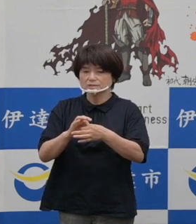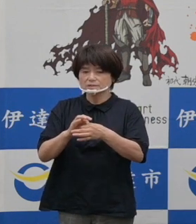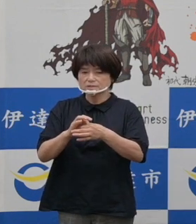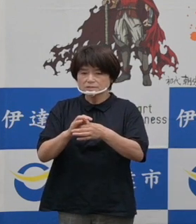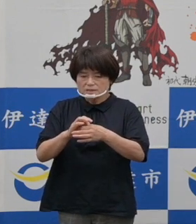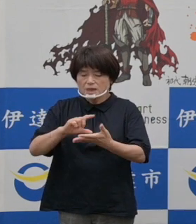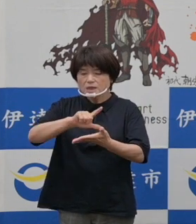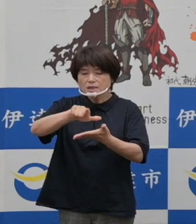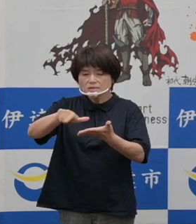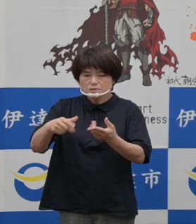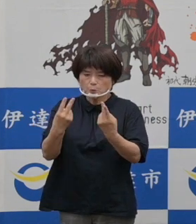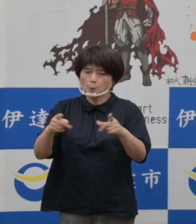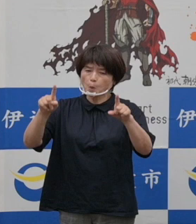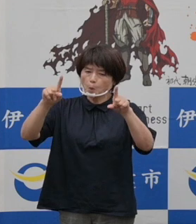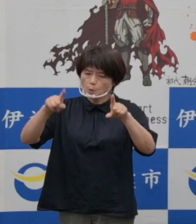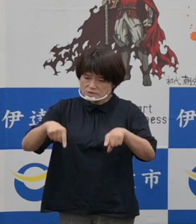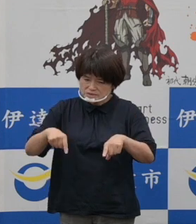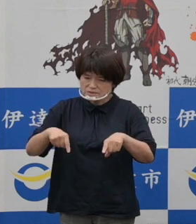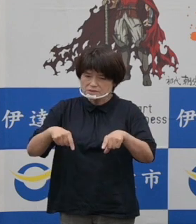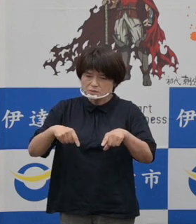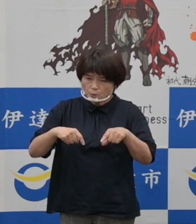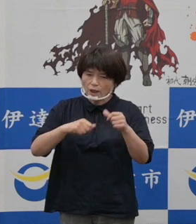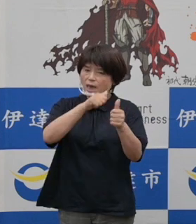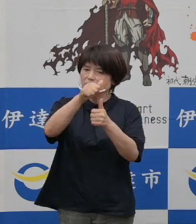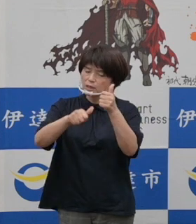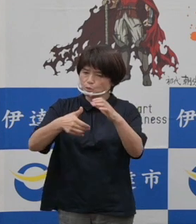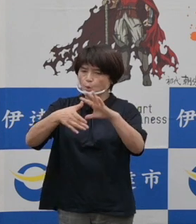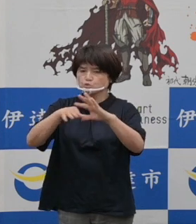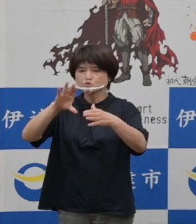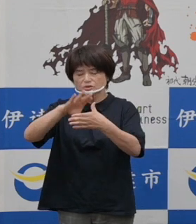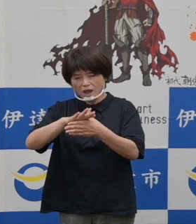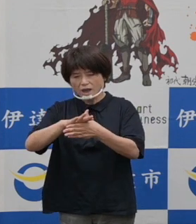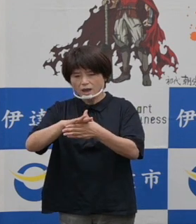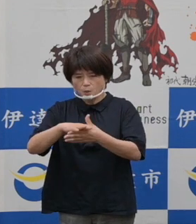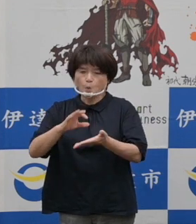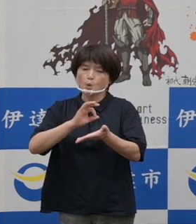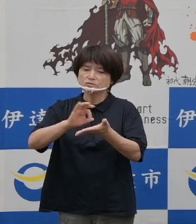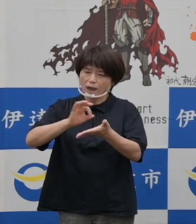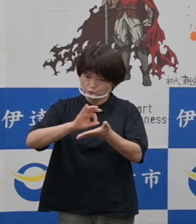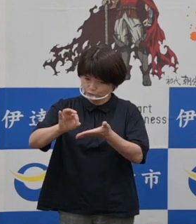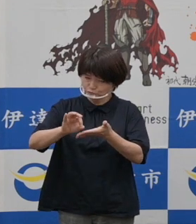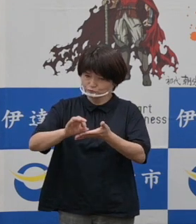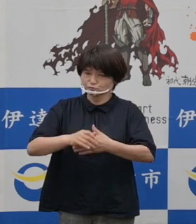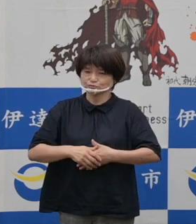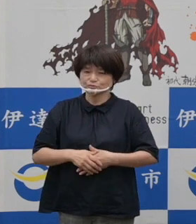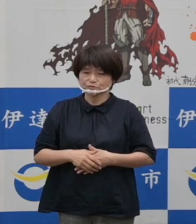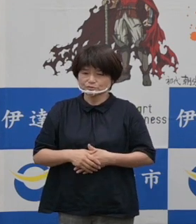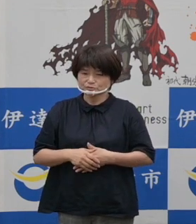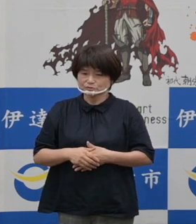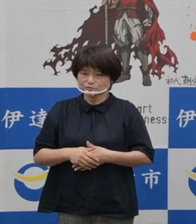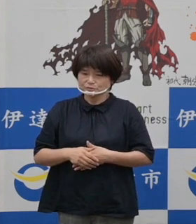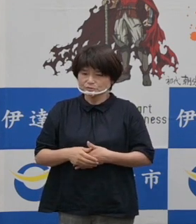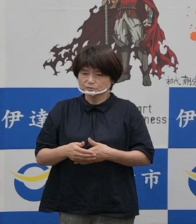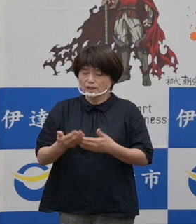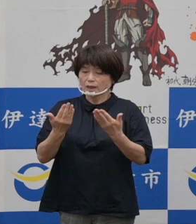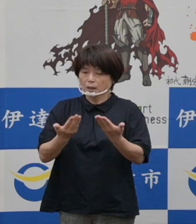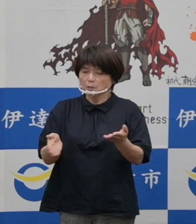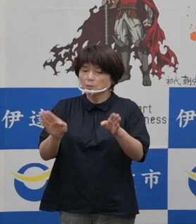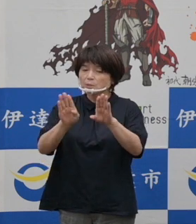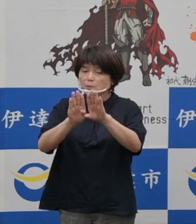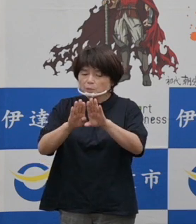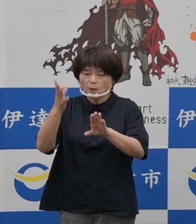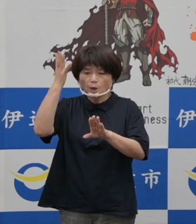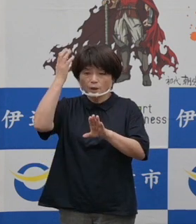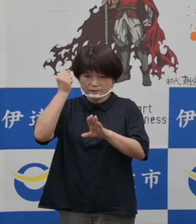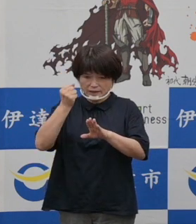地域の行事などの教育資源を教育活動に活用していく、それから閉校記念事業を実